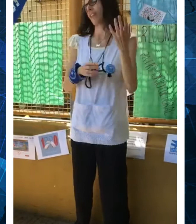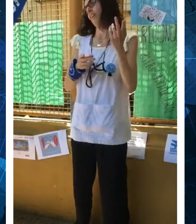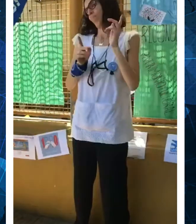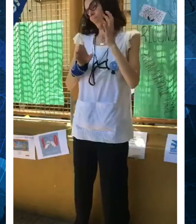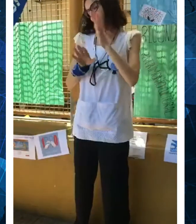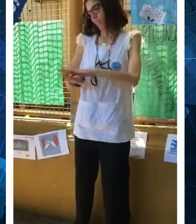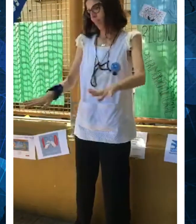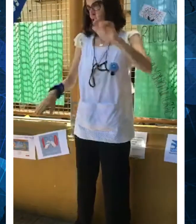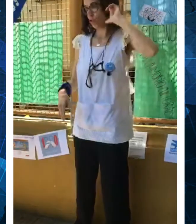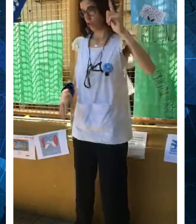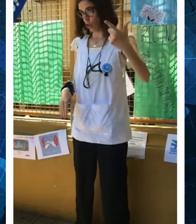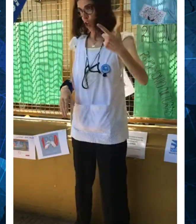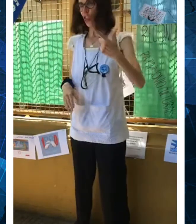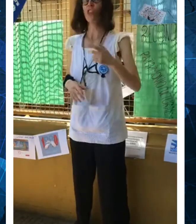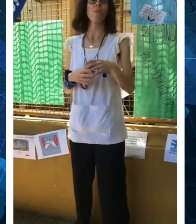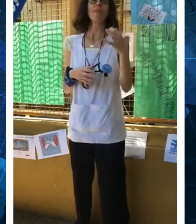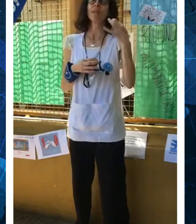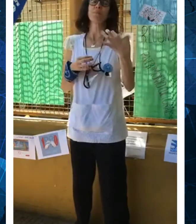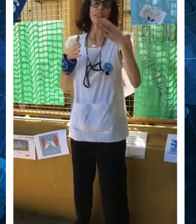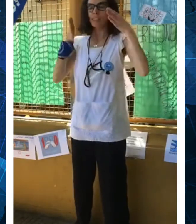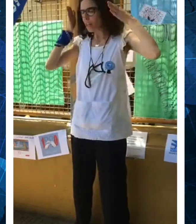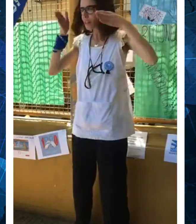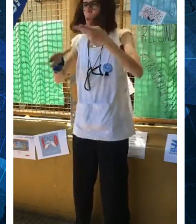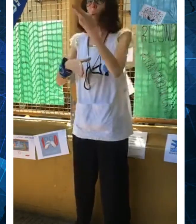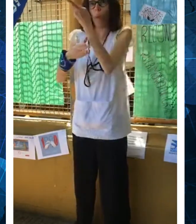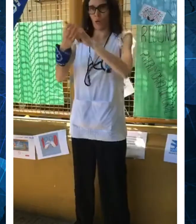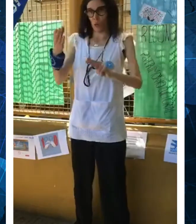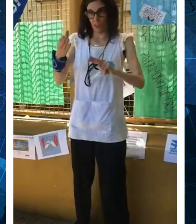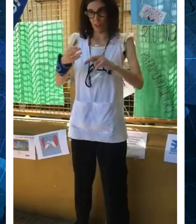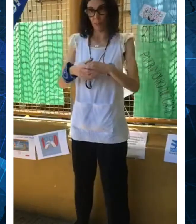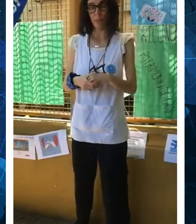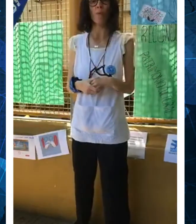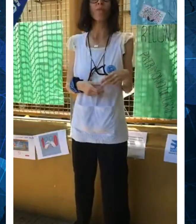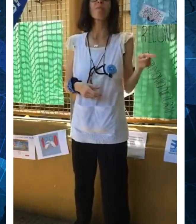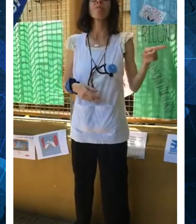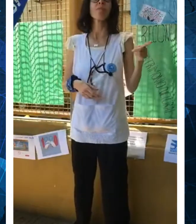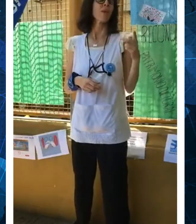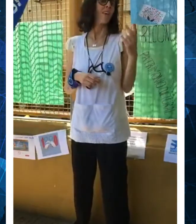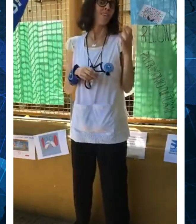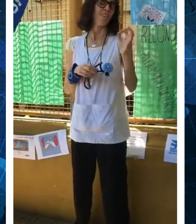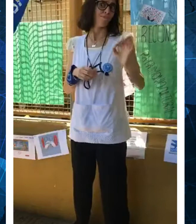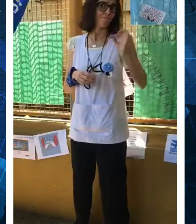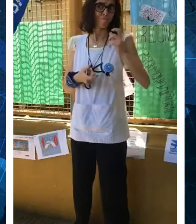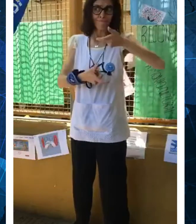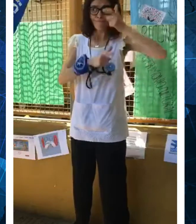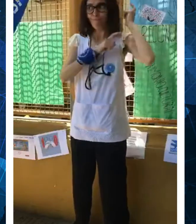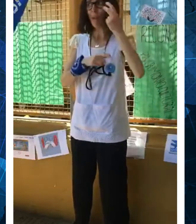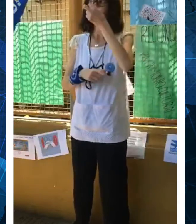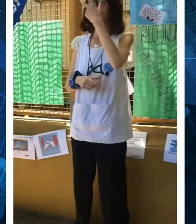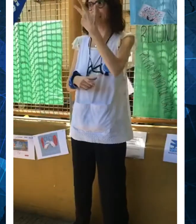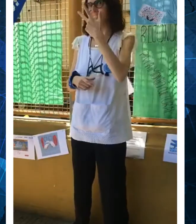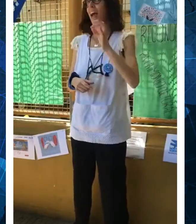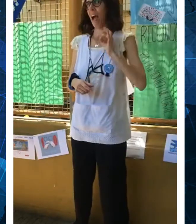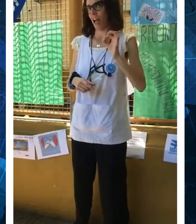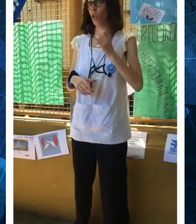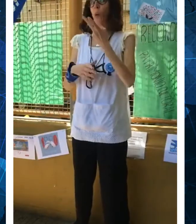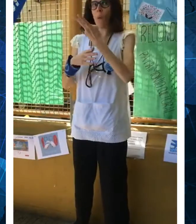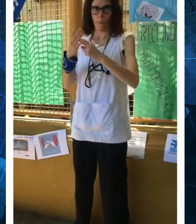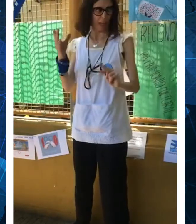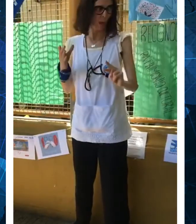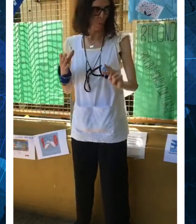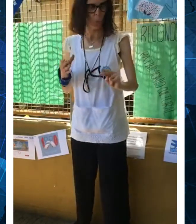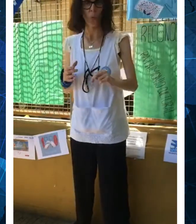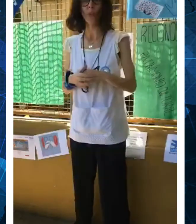Ella es docente de niños sordos y especializada en bilingüismo. Con muchísimos